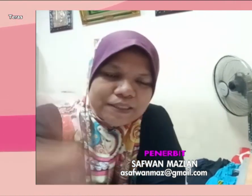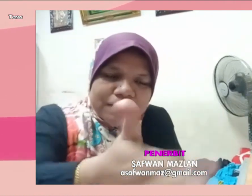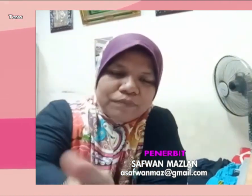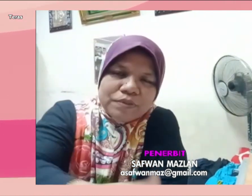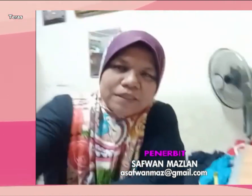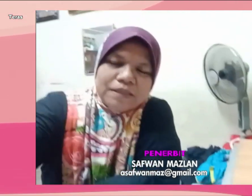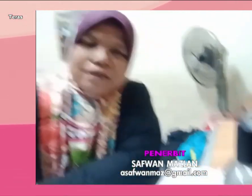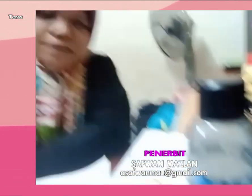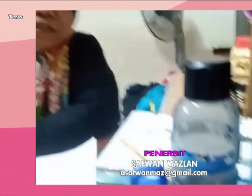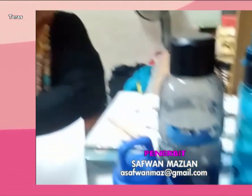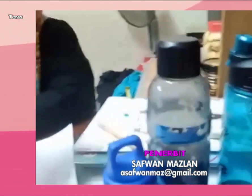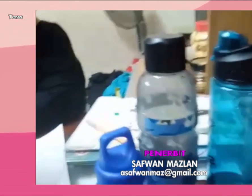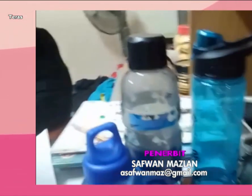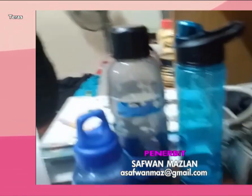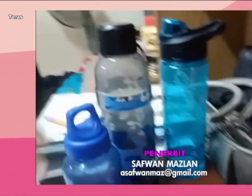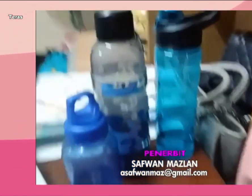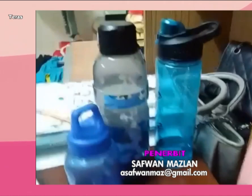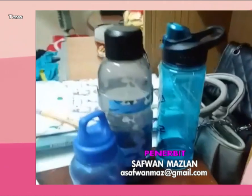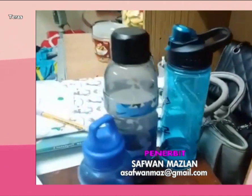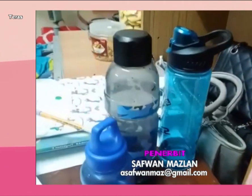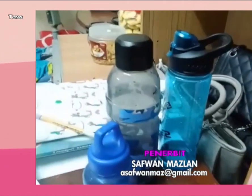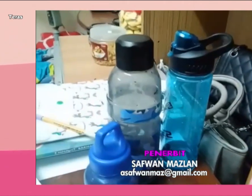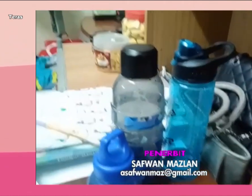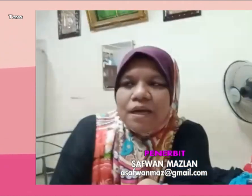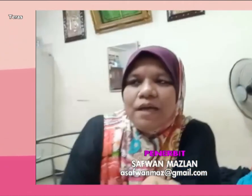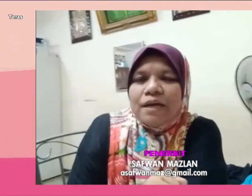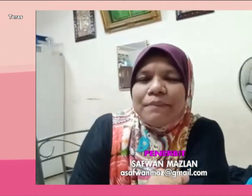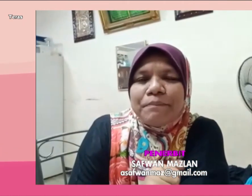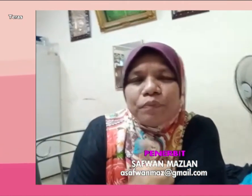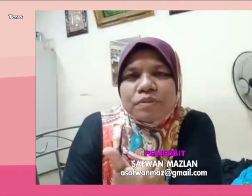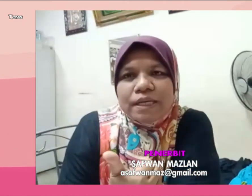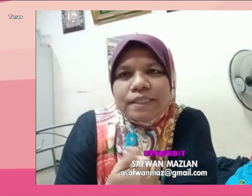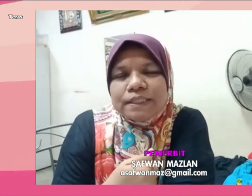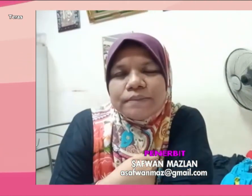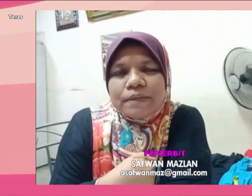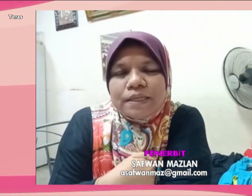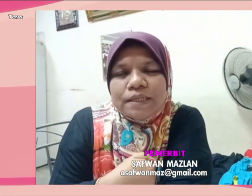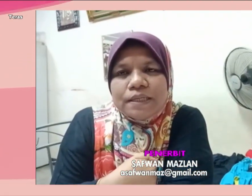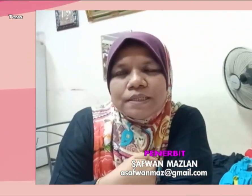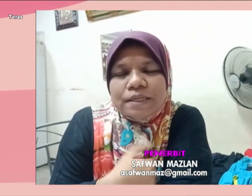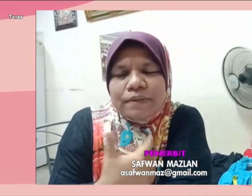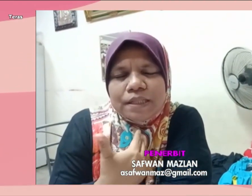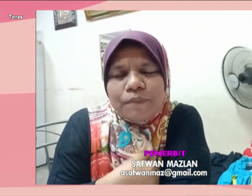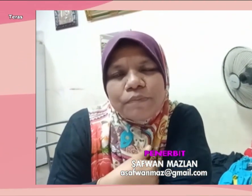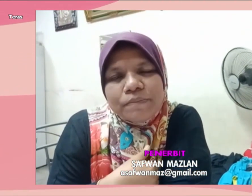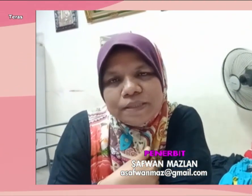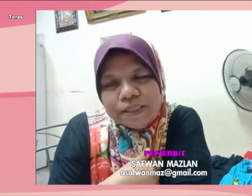it disini tempat belajar dia meja di ohhh mampu saya dibagi saya begitu pembibit